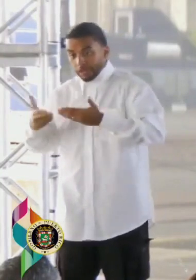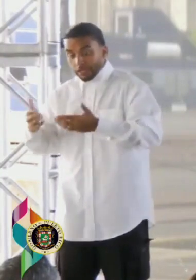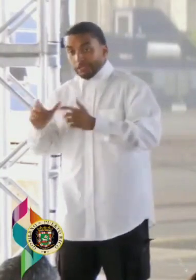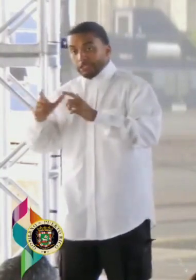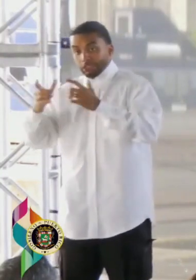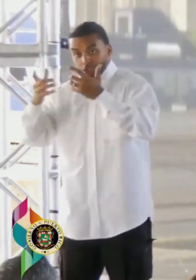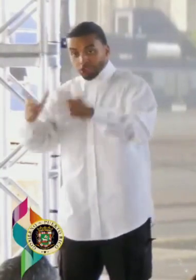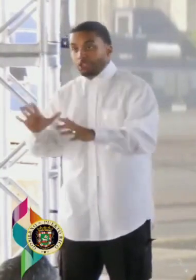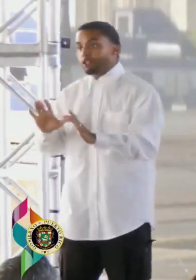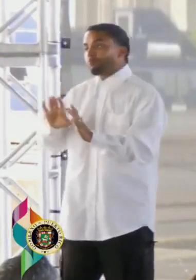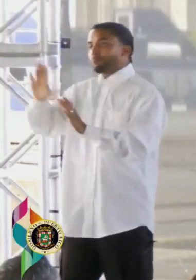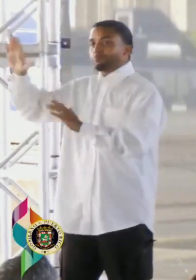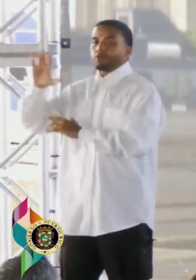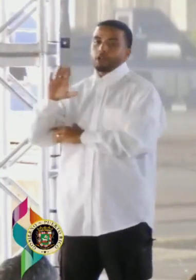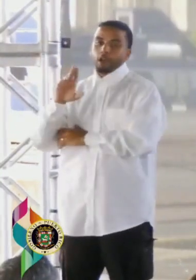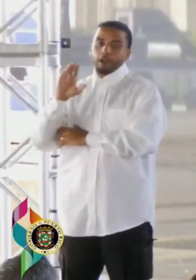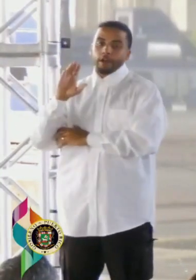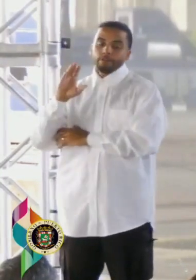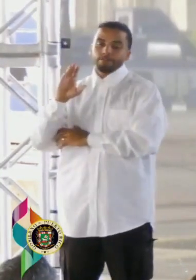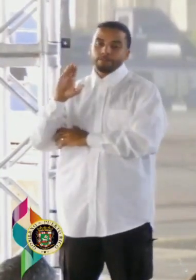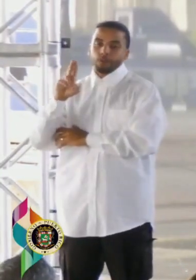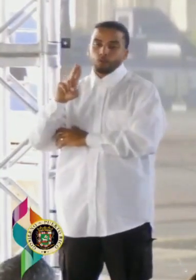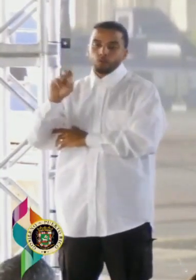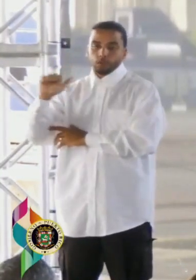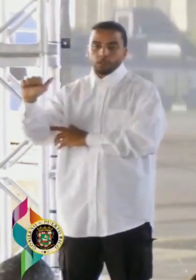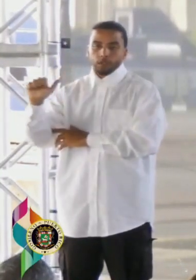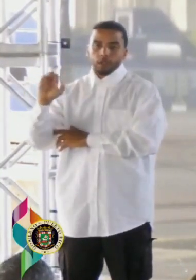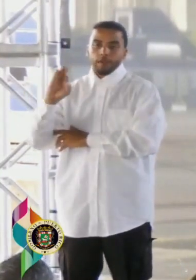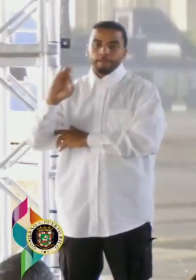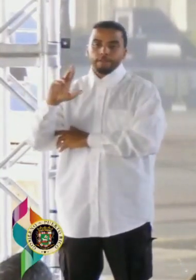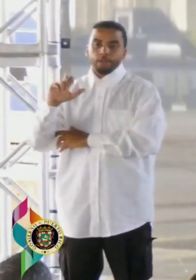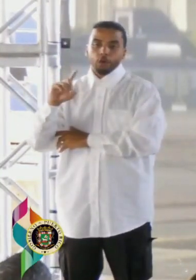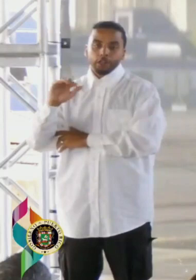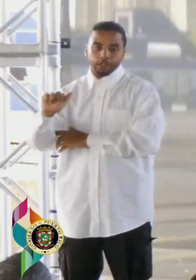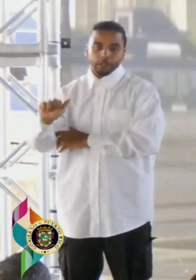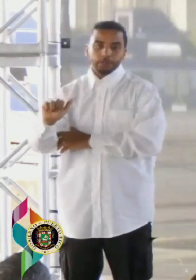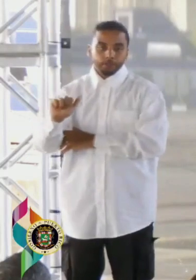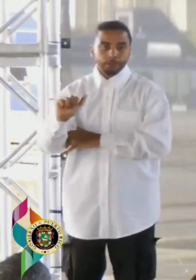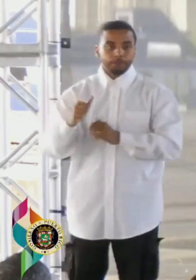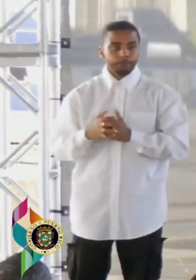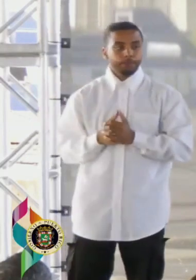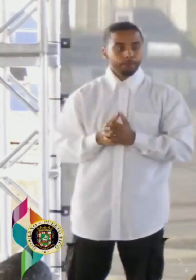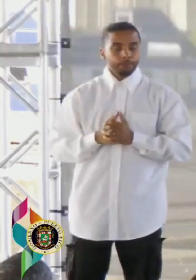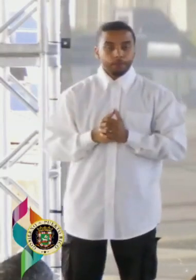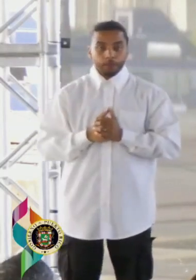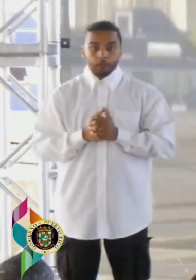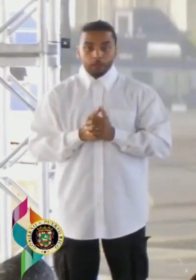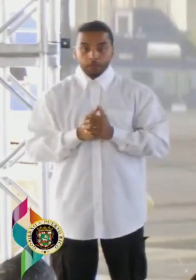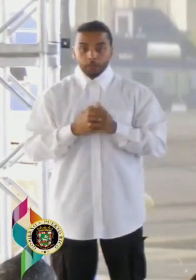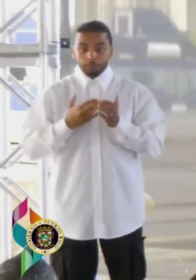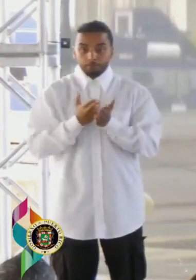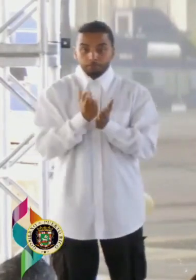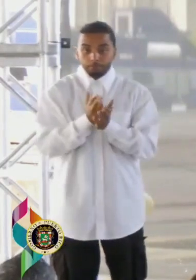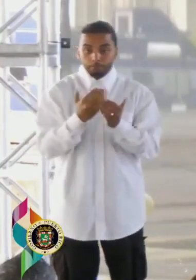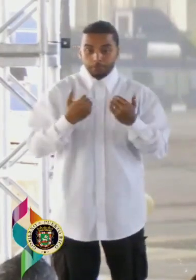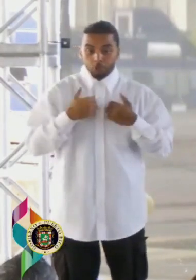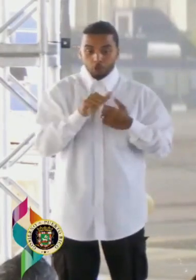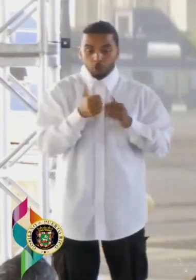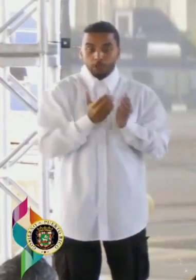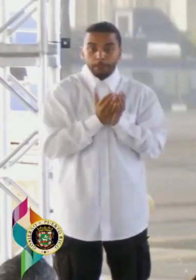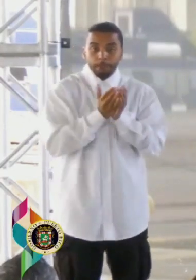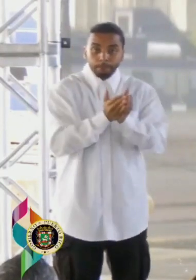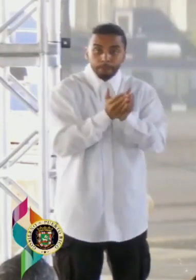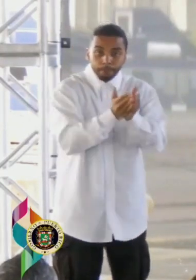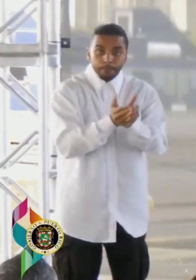rápida e lo que la reparación esta del finger pier nos va permitir es tener la otra barcaza la Lolo